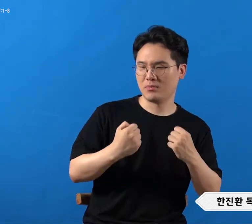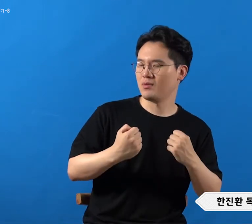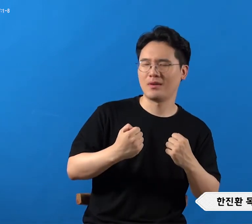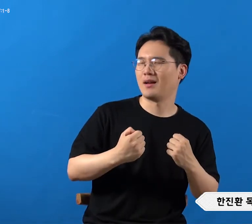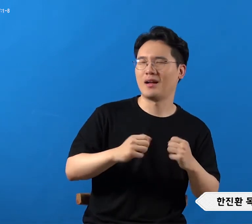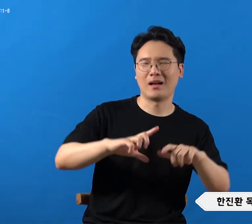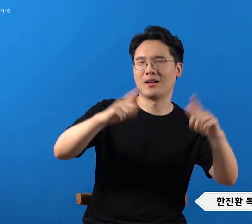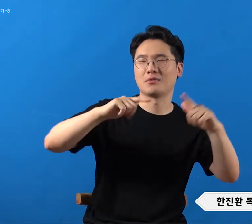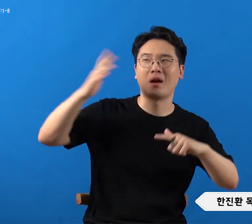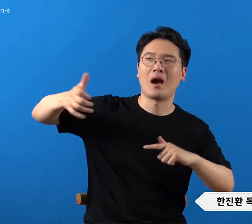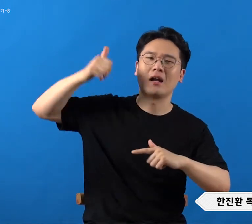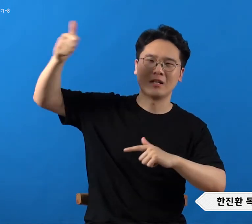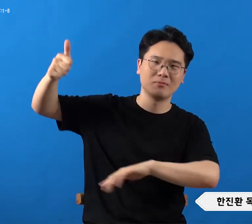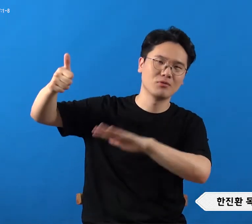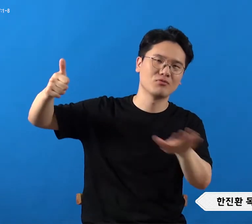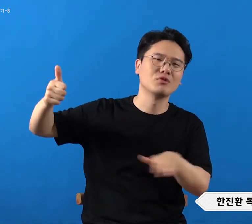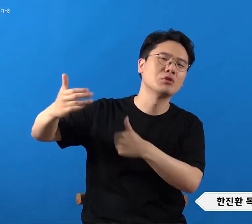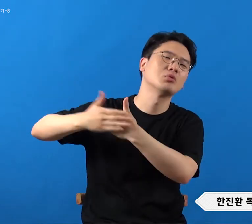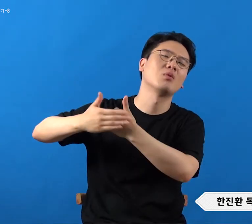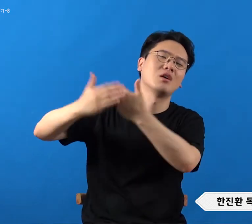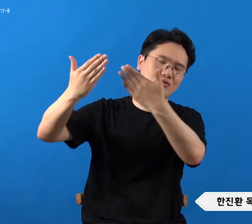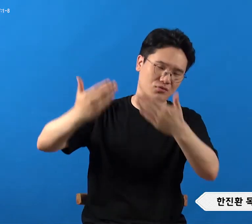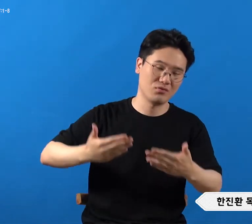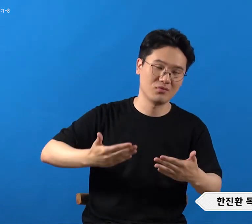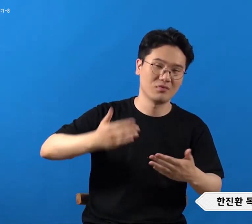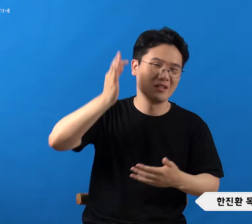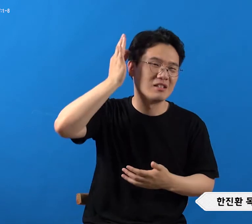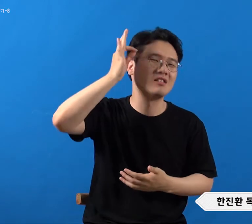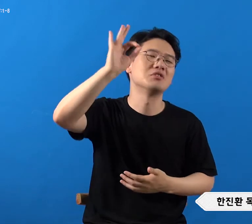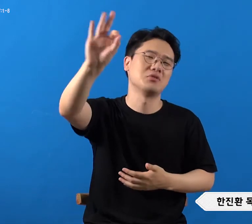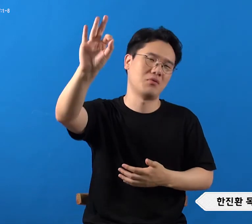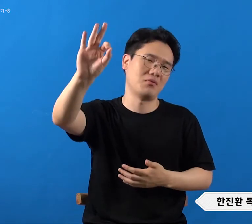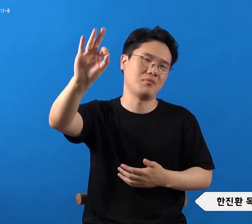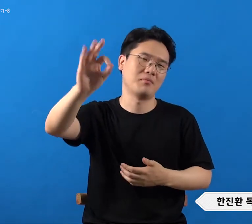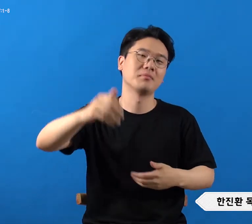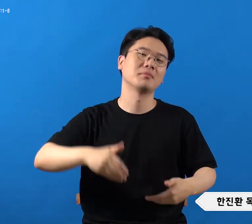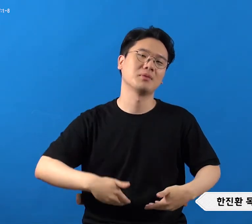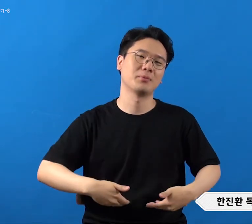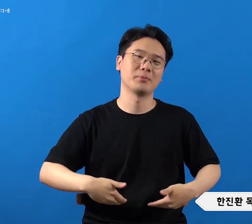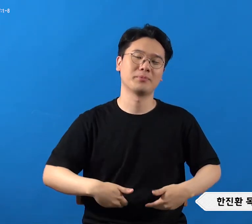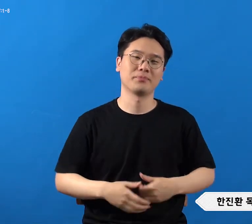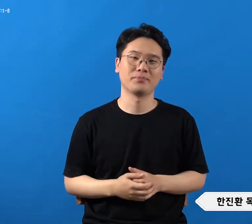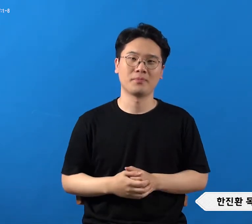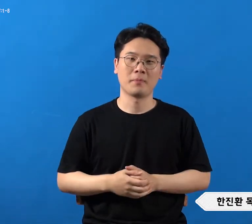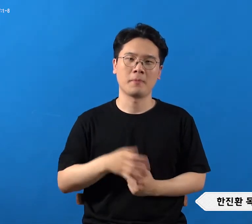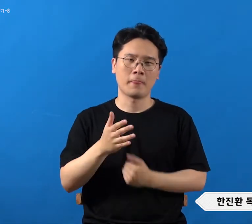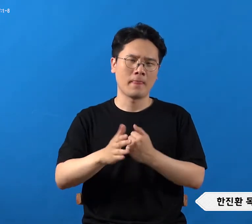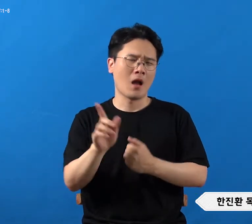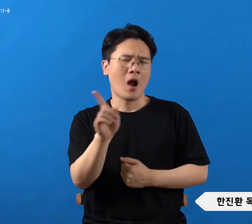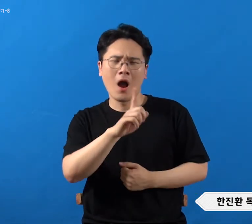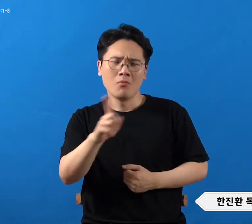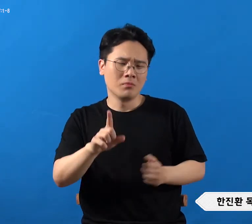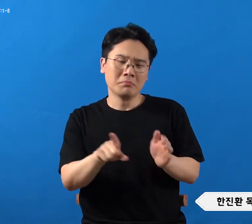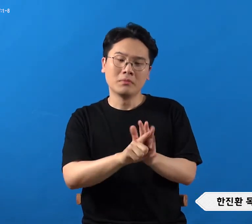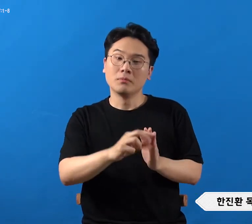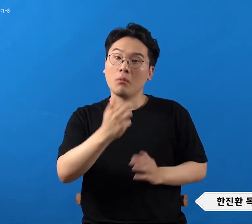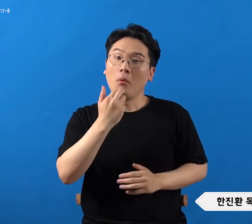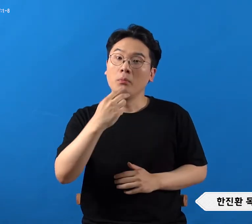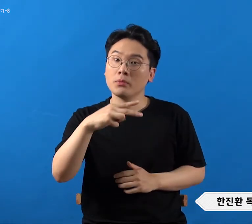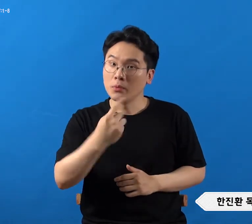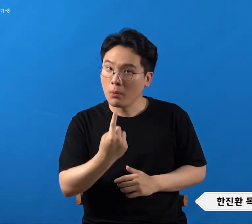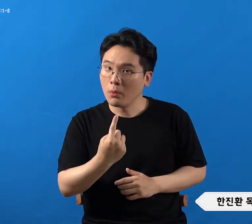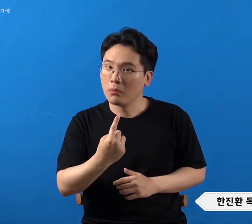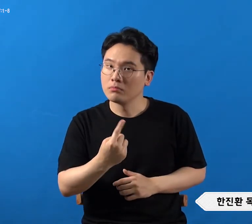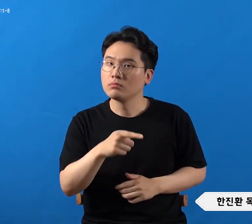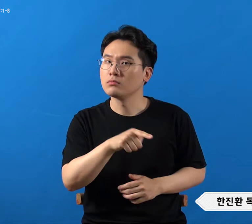이건 하나님이 이기게 해주신 것이다, 그 고백을 하지 않을 수가 없습니다. 아무리 믿음이 없는 사람이라도